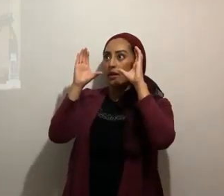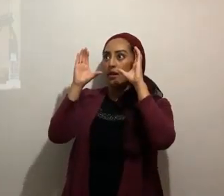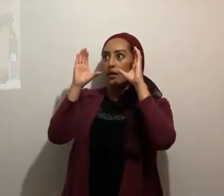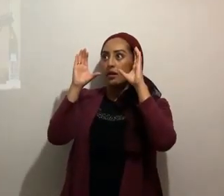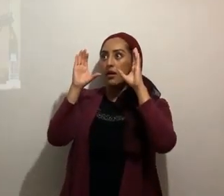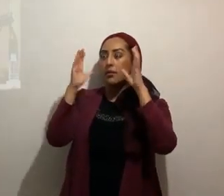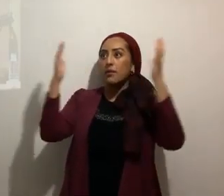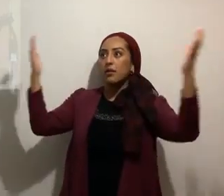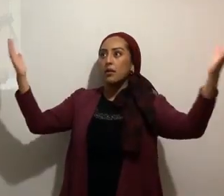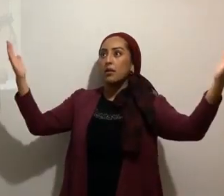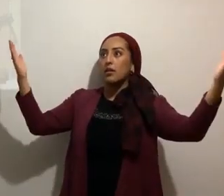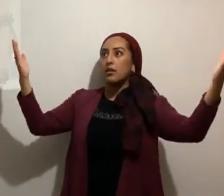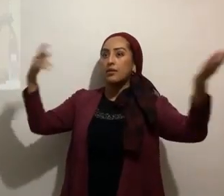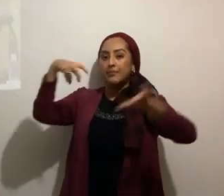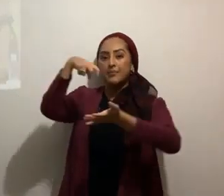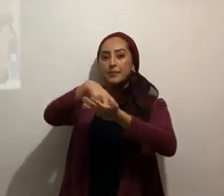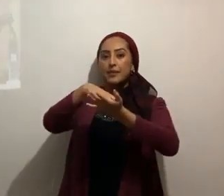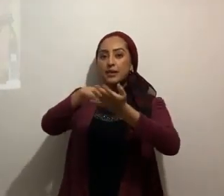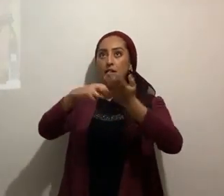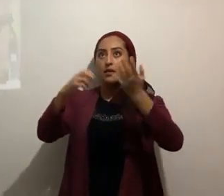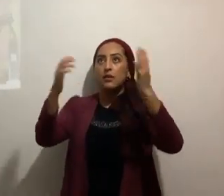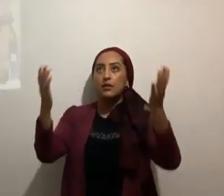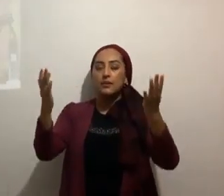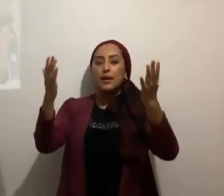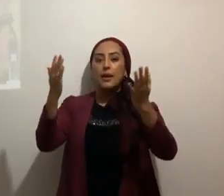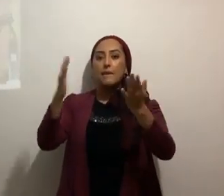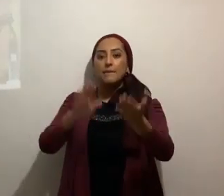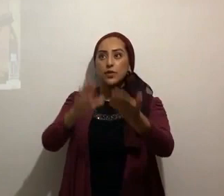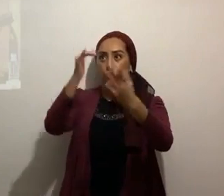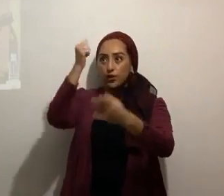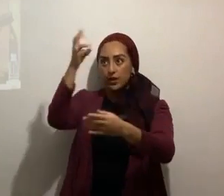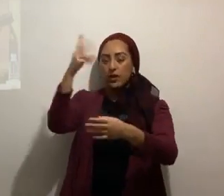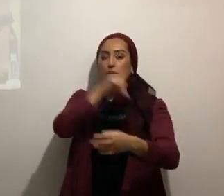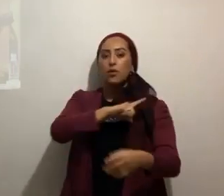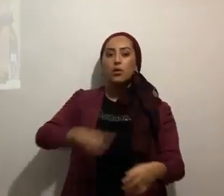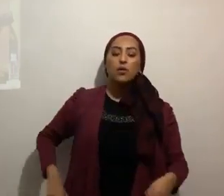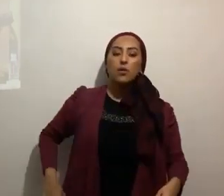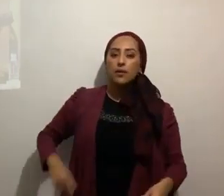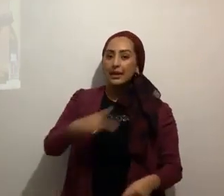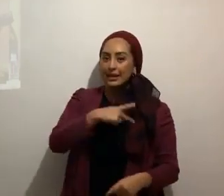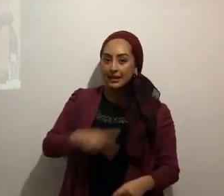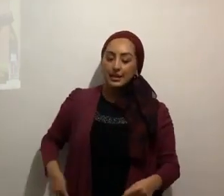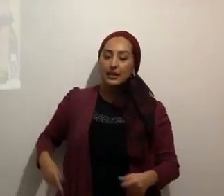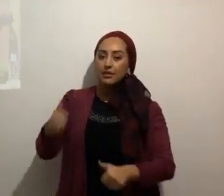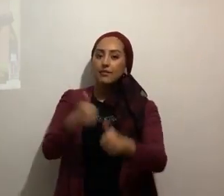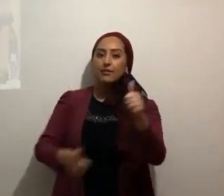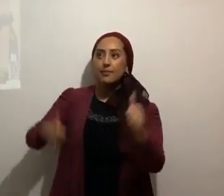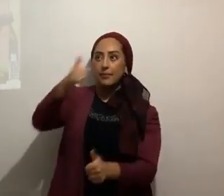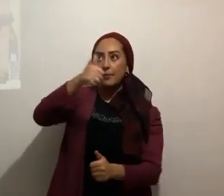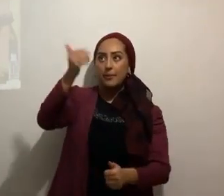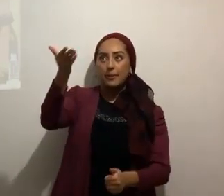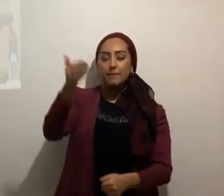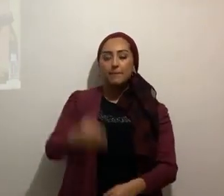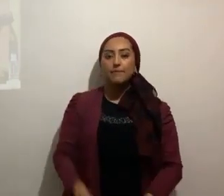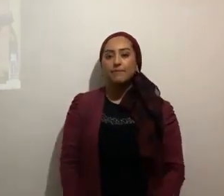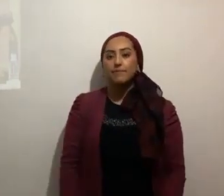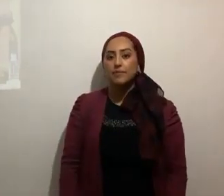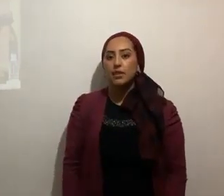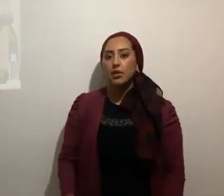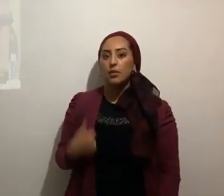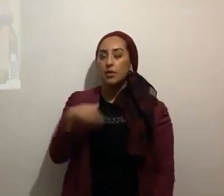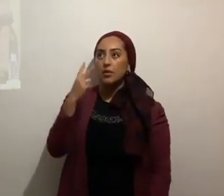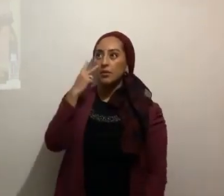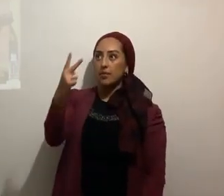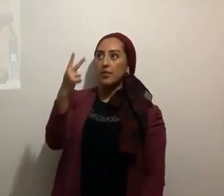con las manos levantadas y de rodillas ante Yahshua, el Señor de señores, el Rey de reyes. Porque lo vamos a